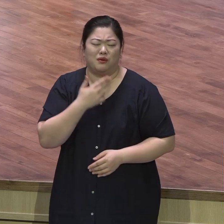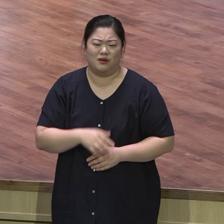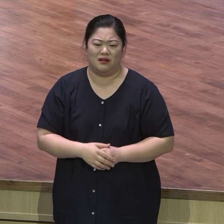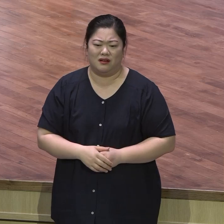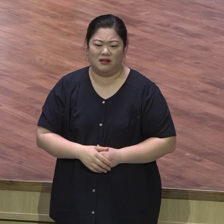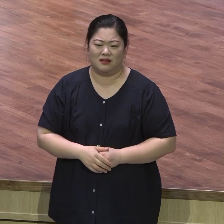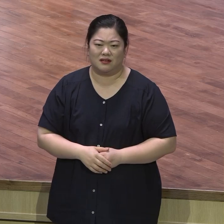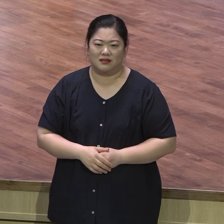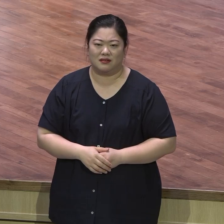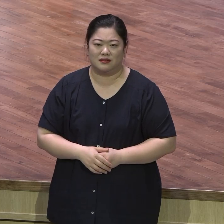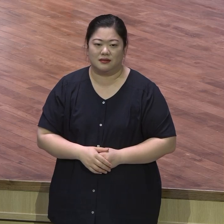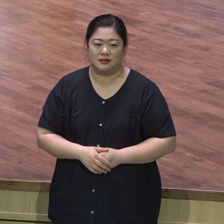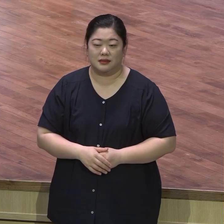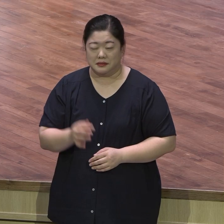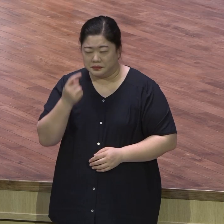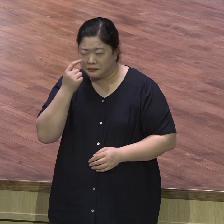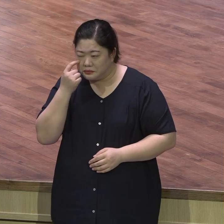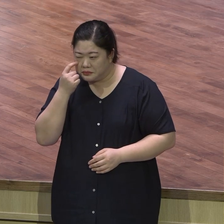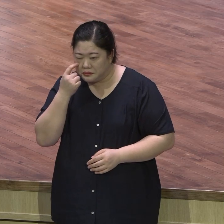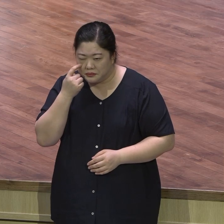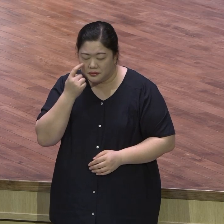단 한 가정도 없어요.